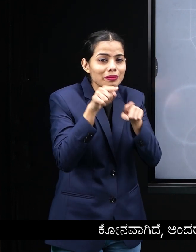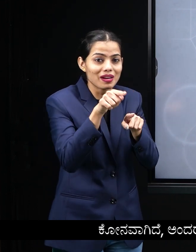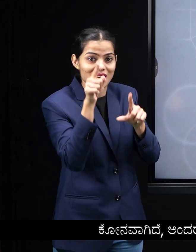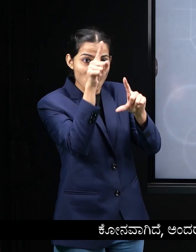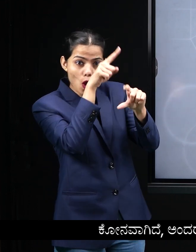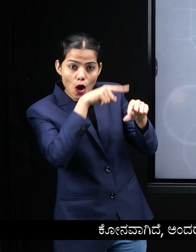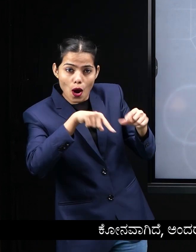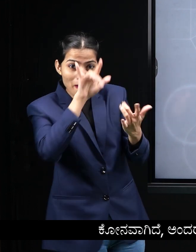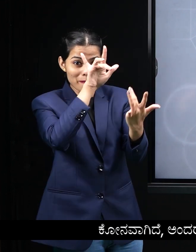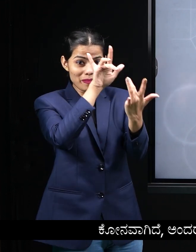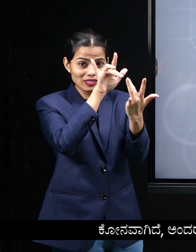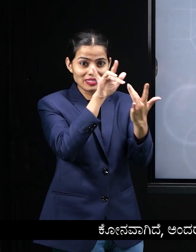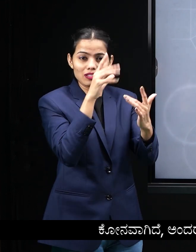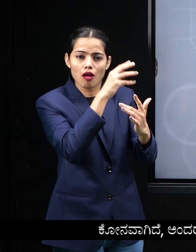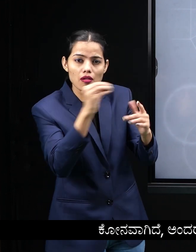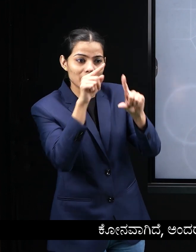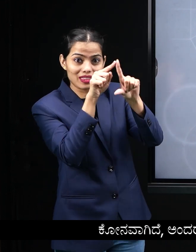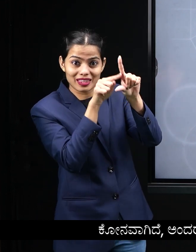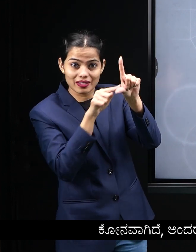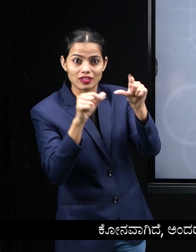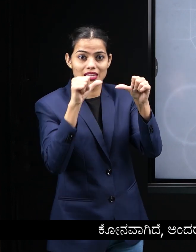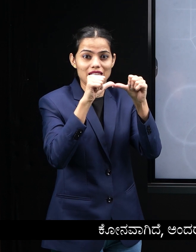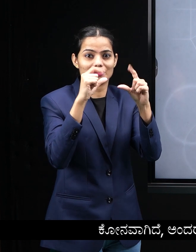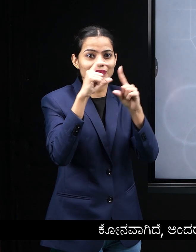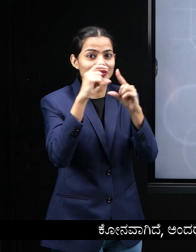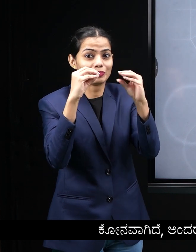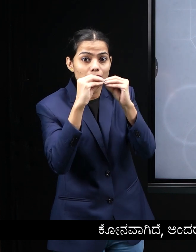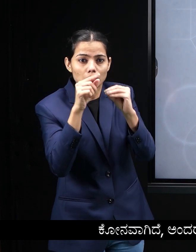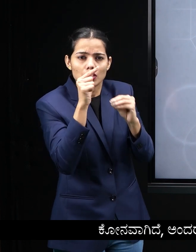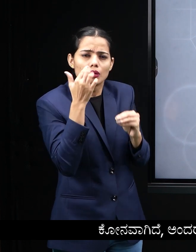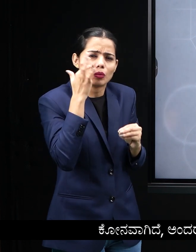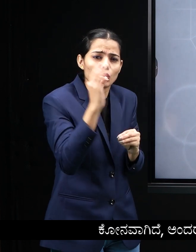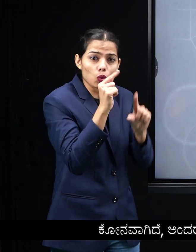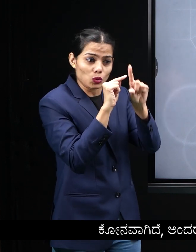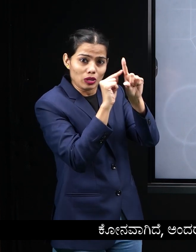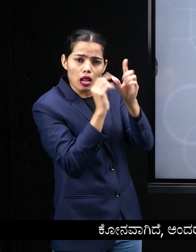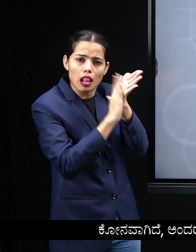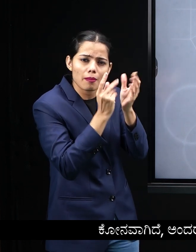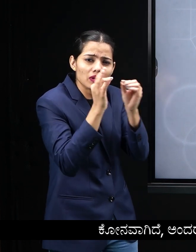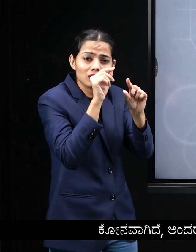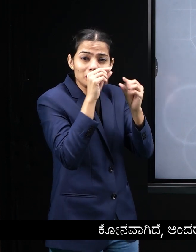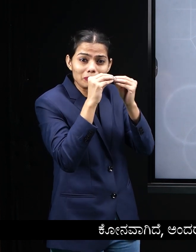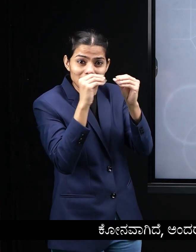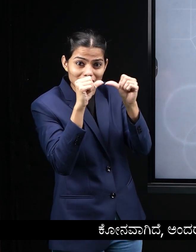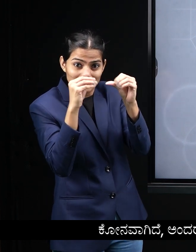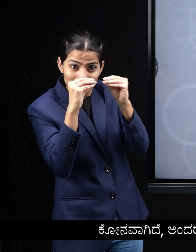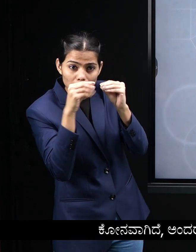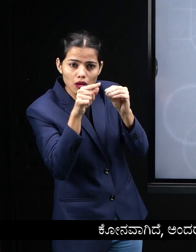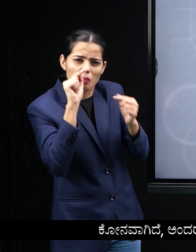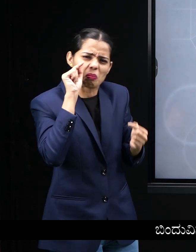ಕೋನವಾಗಿದೆ. ಅಂದರೆ ಕೇಂದ್ರದಲ್ಲಿ ಮತ್ತು ಆಂಗಲ್ ADB ಎಂಬುದು ವೃತ್ತದ ಮೇಲೆ D